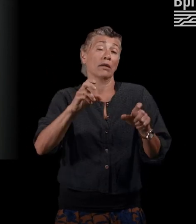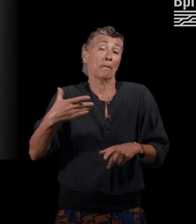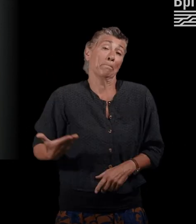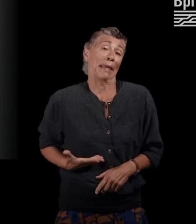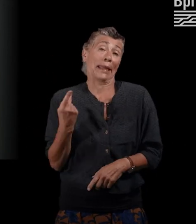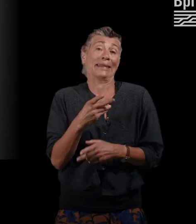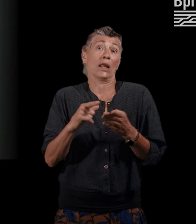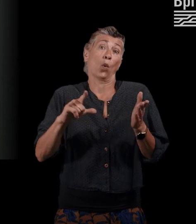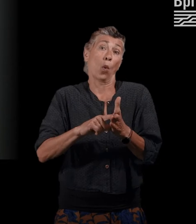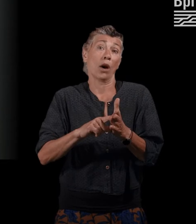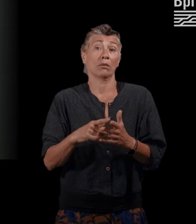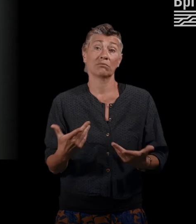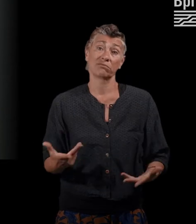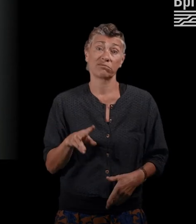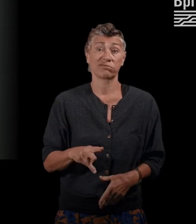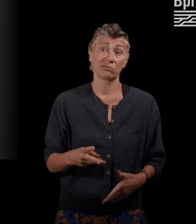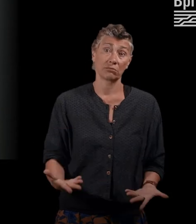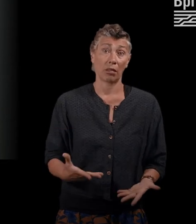Et elles sont malheureusement aujourd'hui